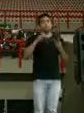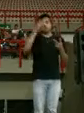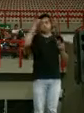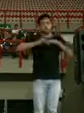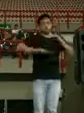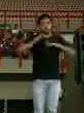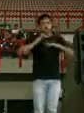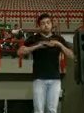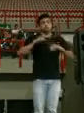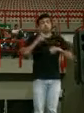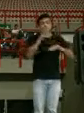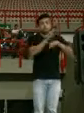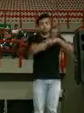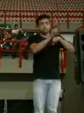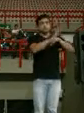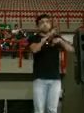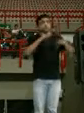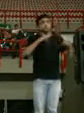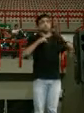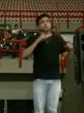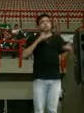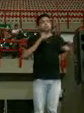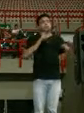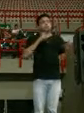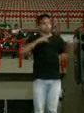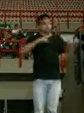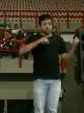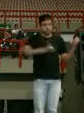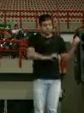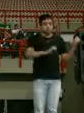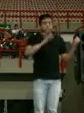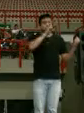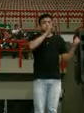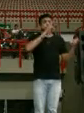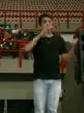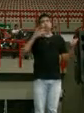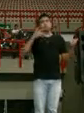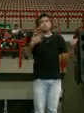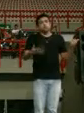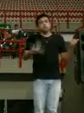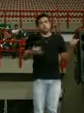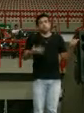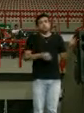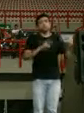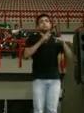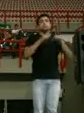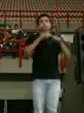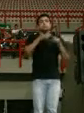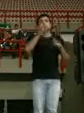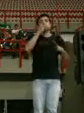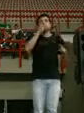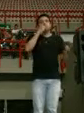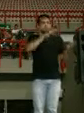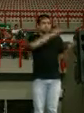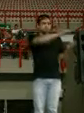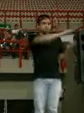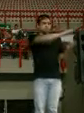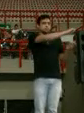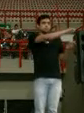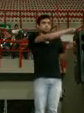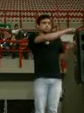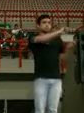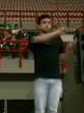alternativas: aumentar ou diminuir a tensão na corda. Isso é verdade, gente? É. O cara, na hora que ele vai afinar o violão,